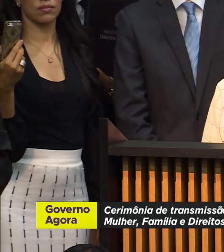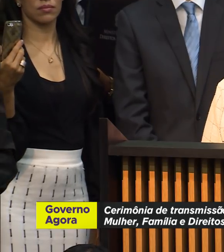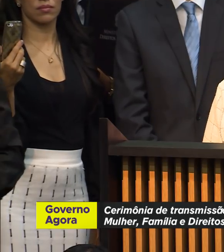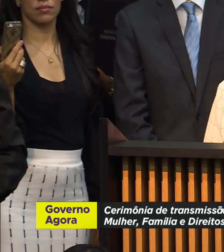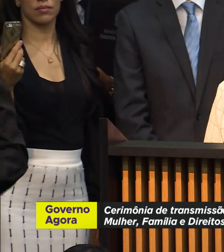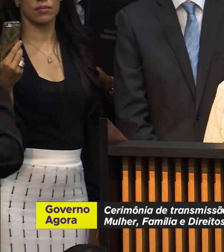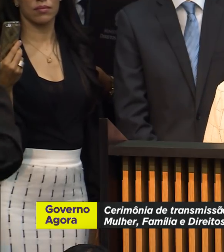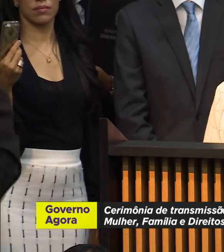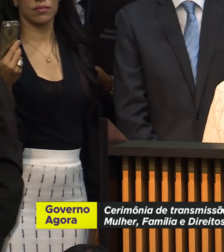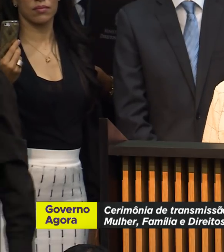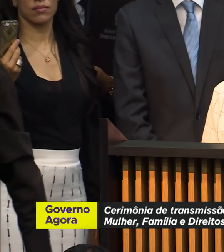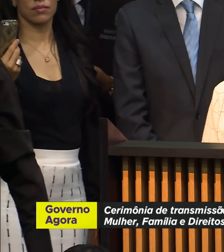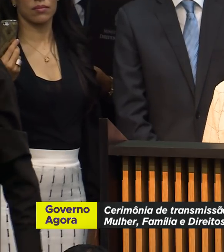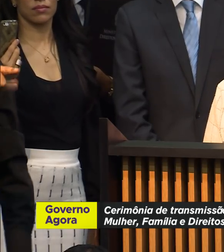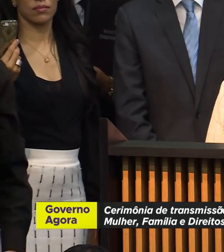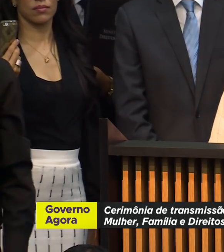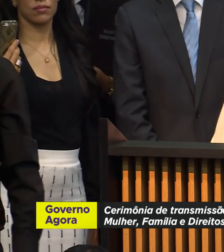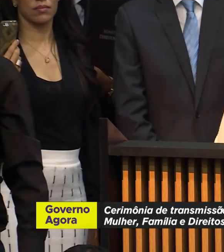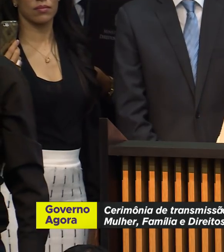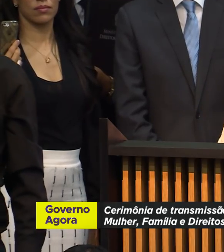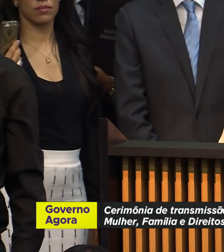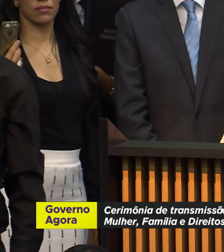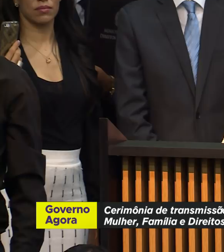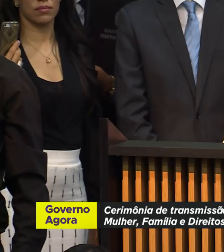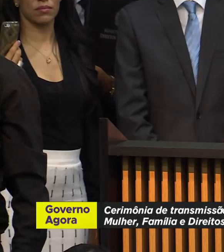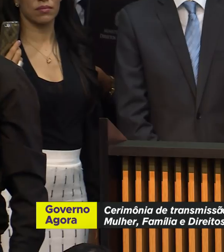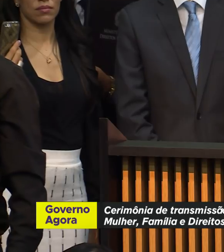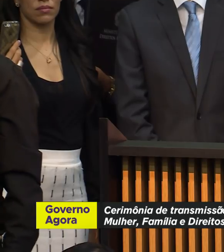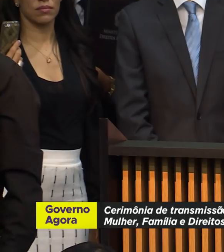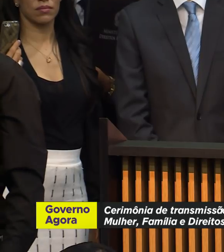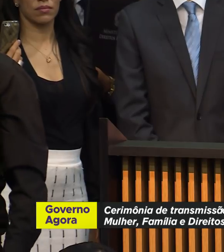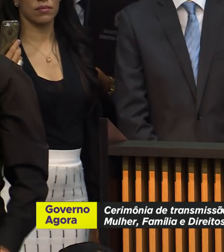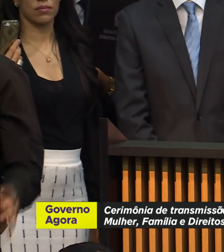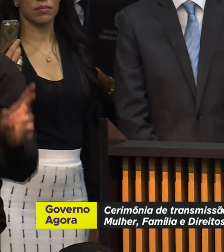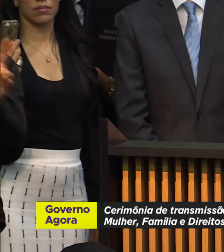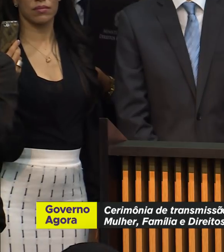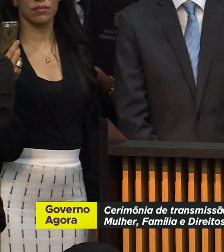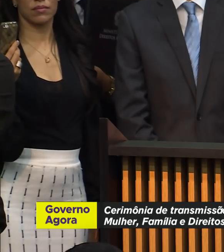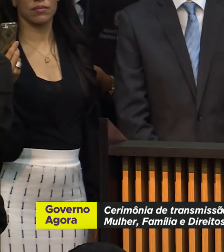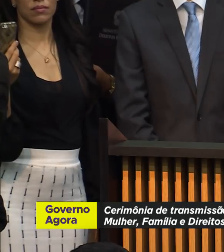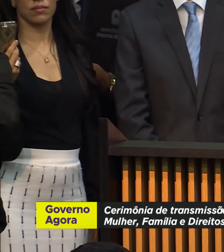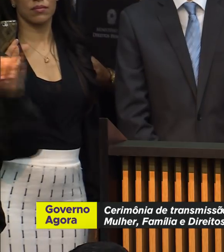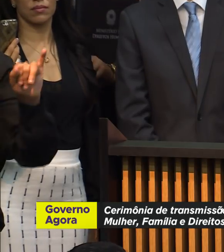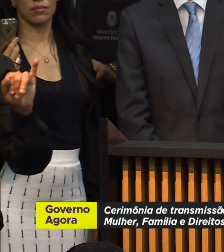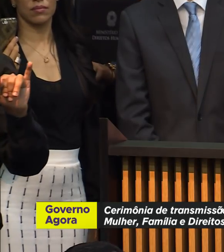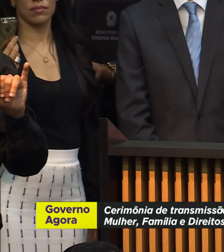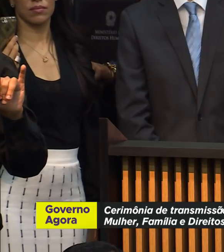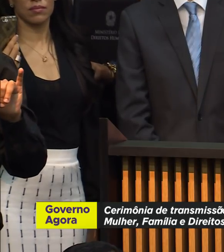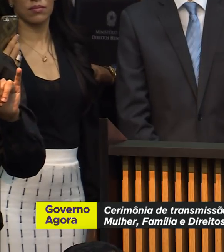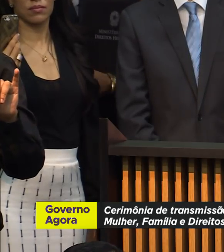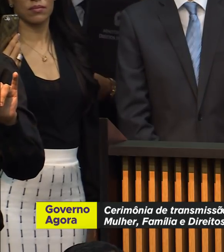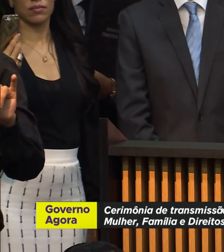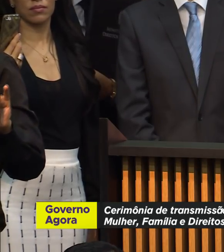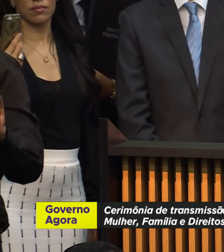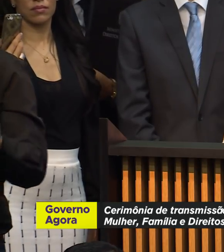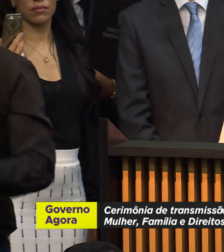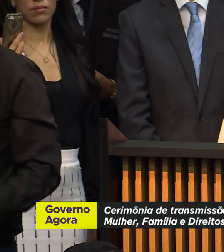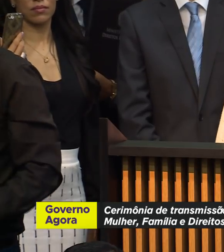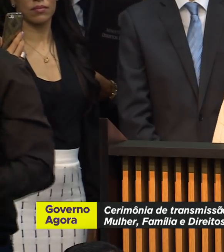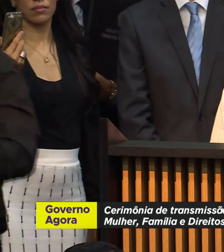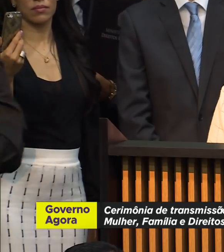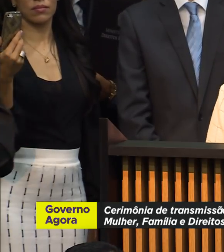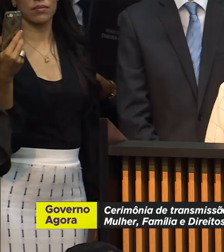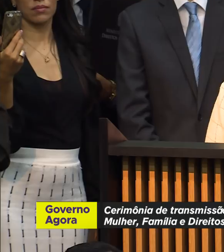Essas crianças existem, essas mães existem. Eu vou encerrar dizendo uma coisa para vocês. Quando se enterra uma criança